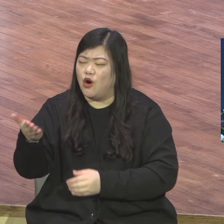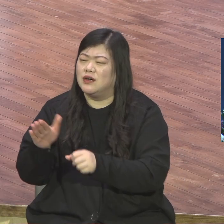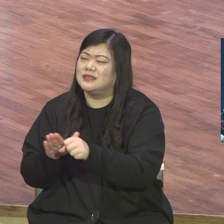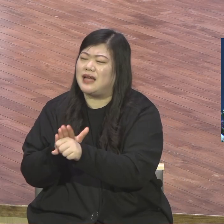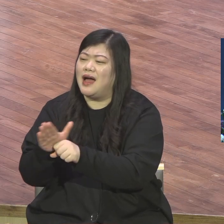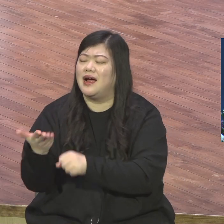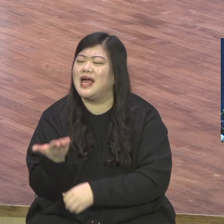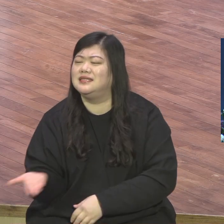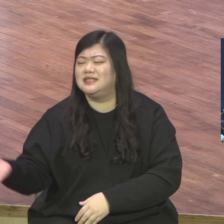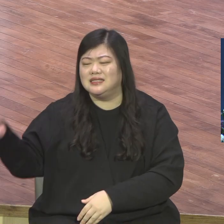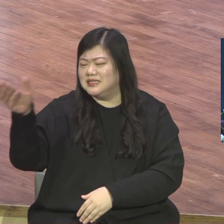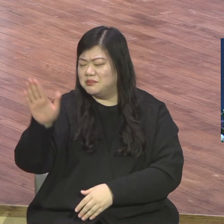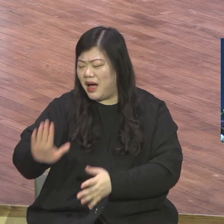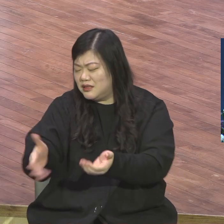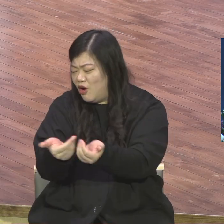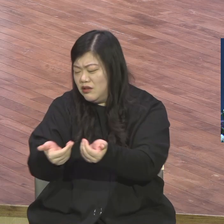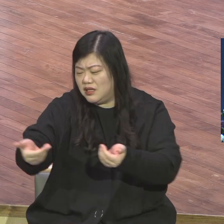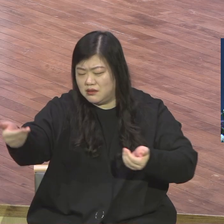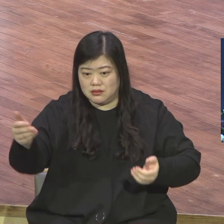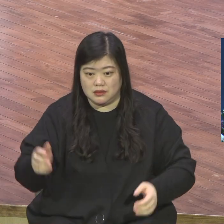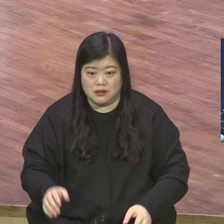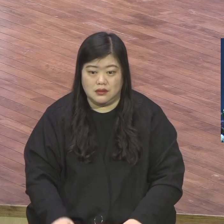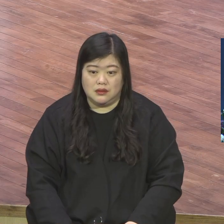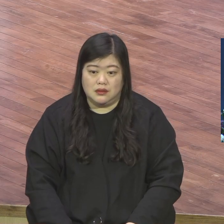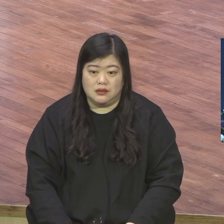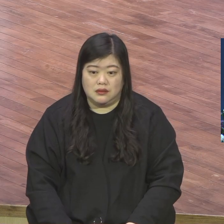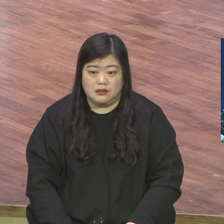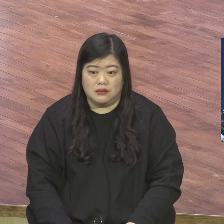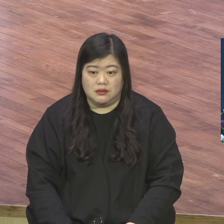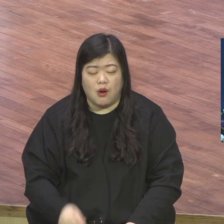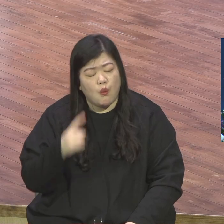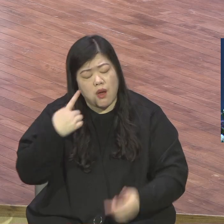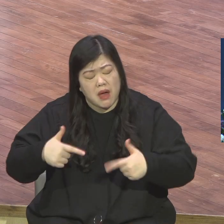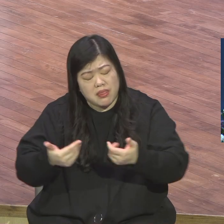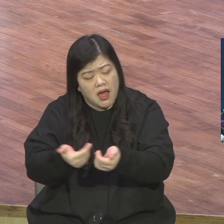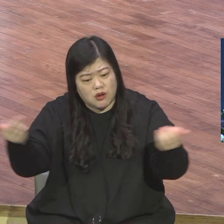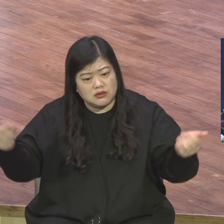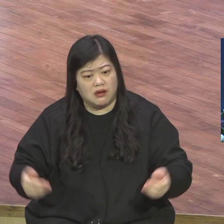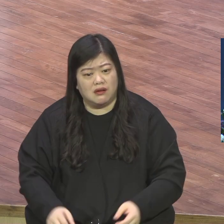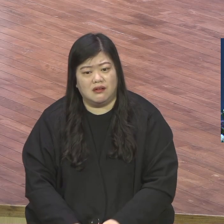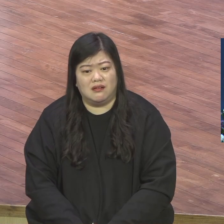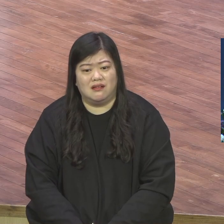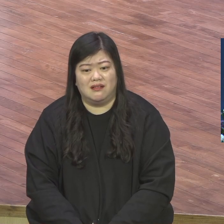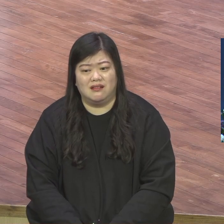사랑했는데 떠나고 울고 막 이런 내용들을